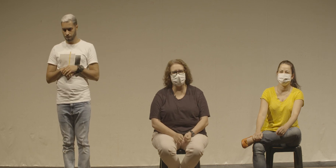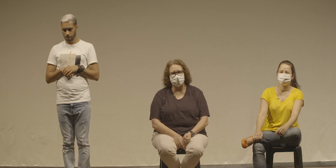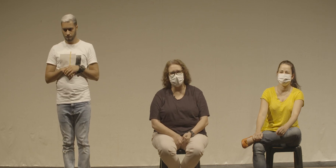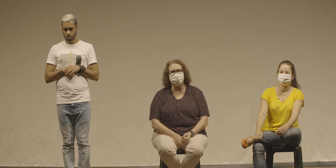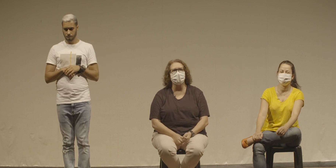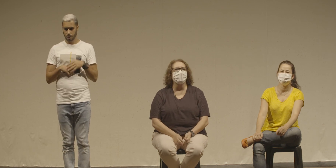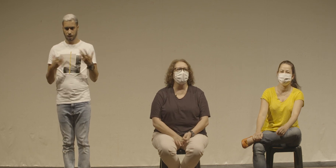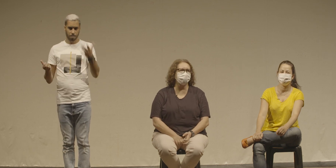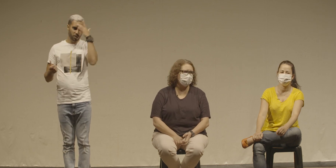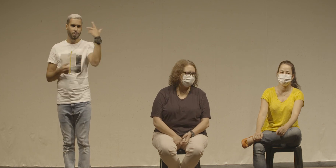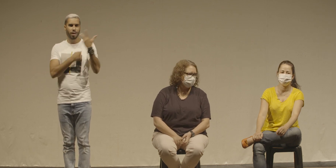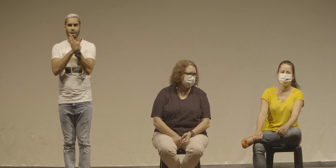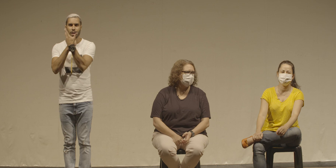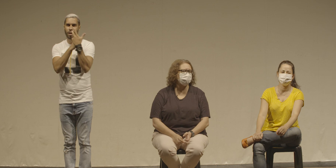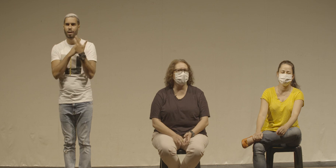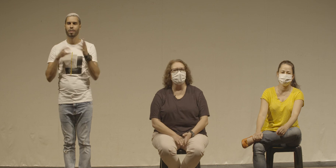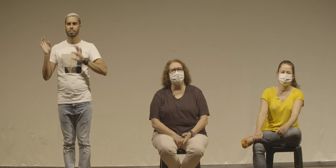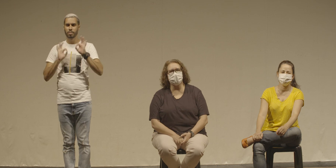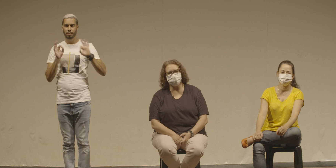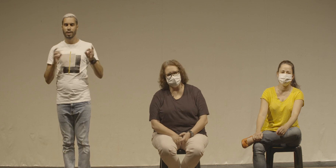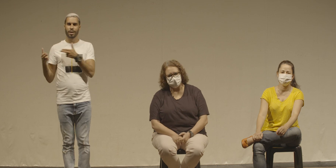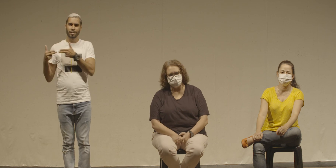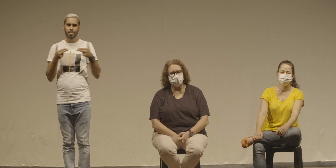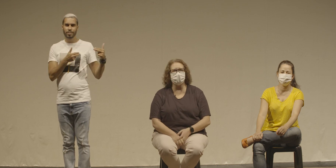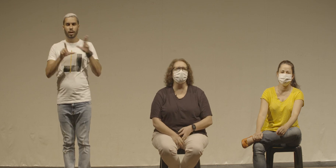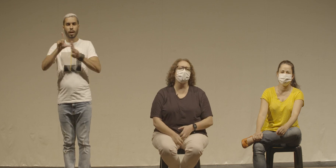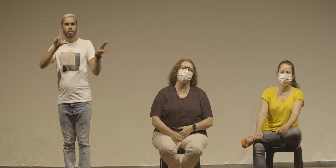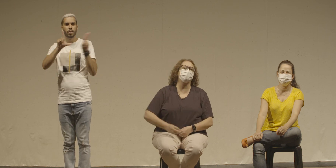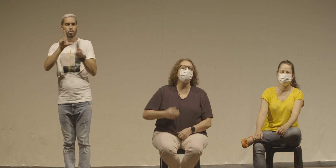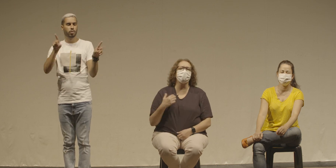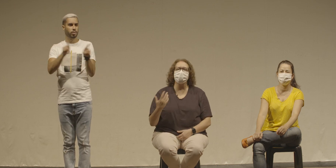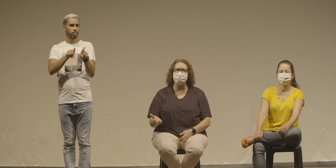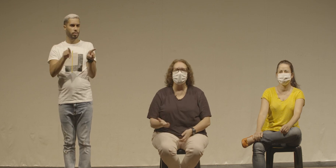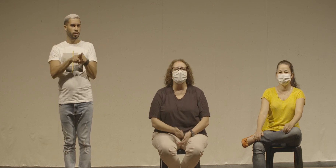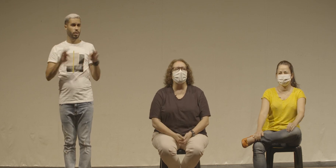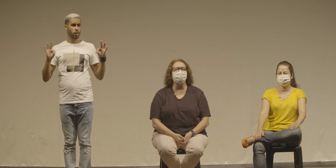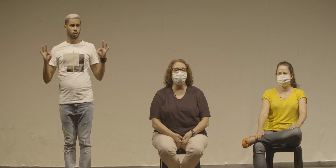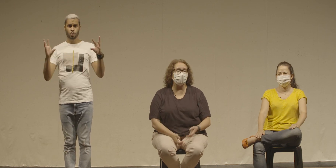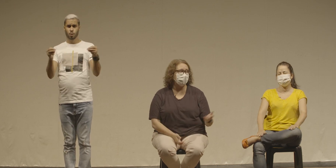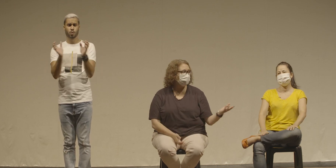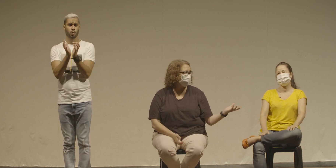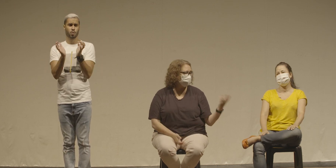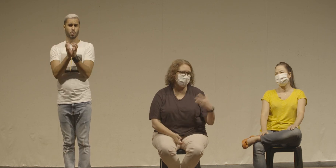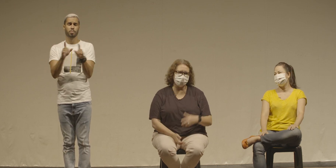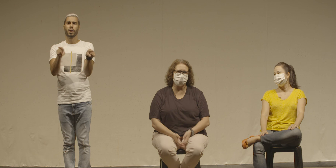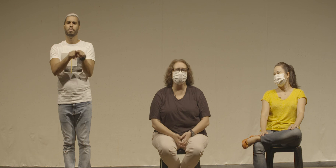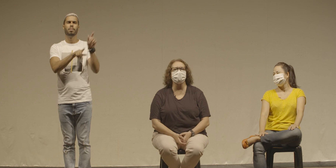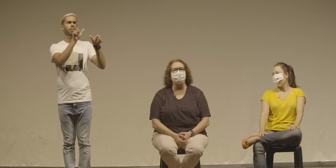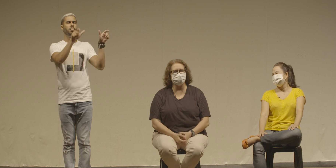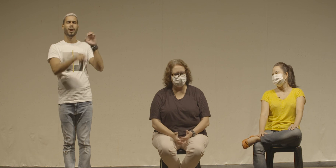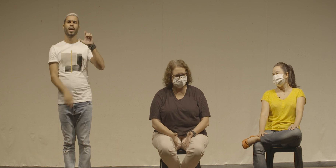que captou a imagem, que finalizou a imagem, que legendou o filme, enfim, todo mundo, ao nosso elenco